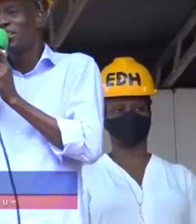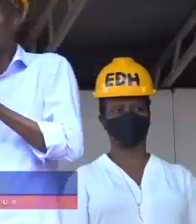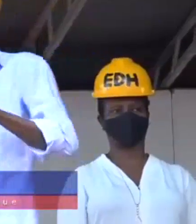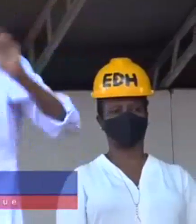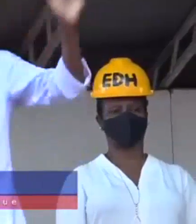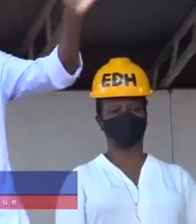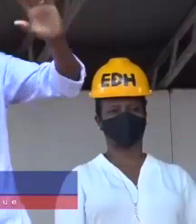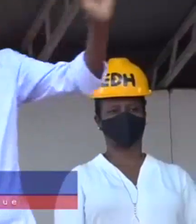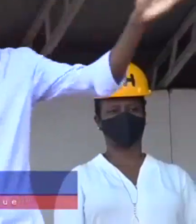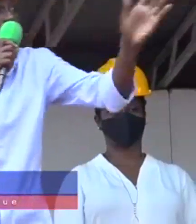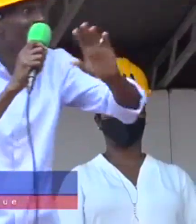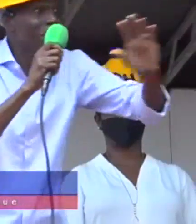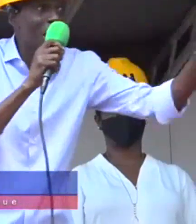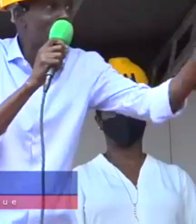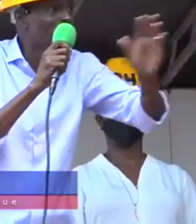mandat. Tirage mandat à chaud,